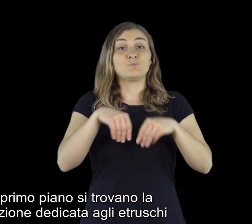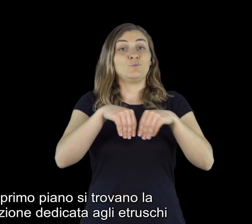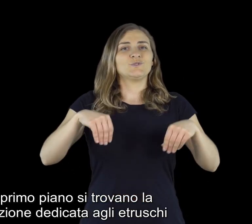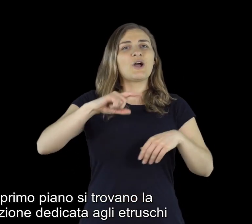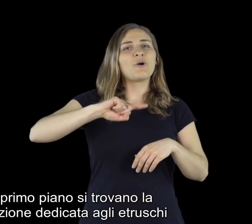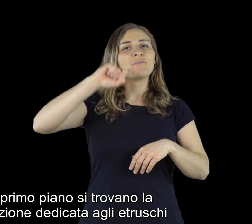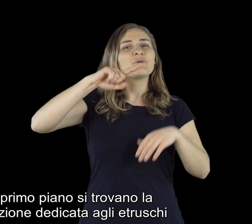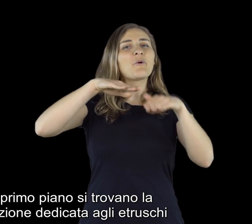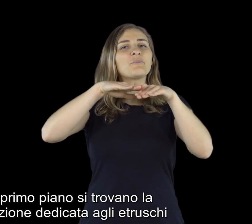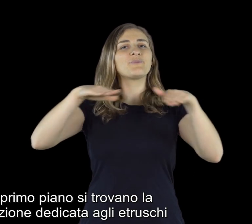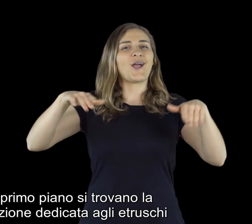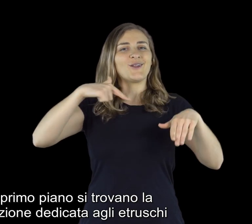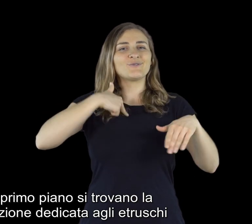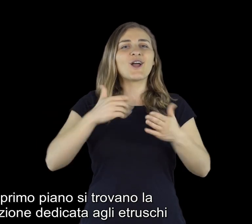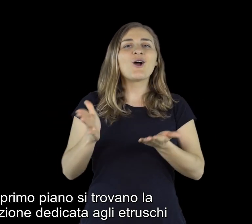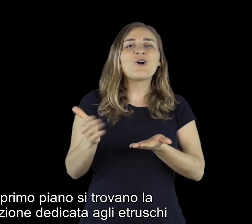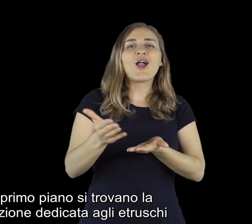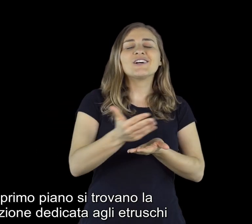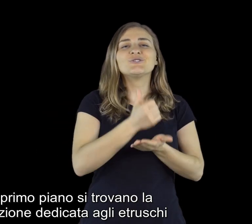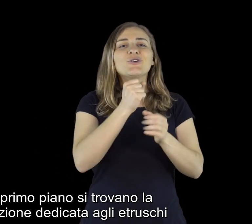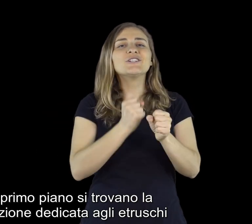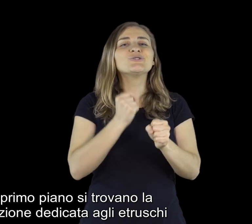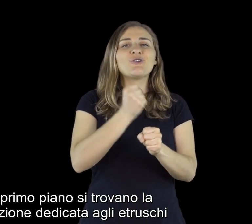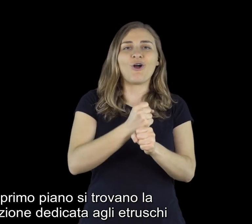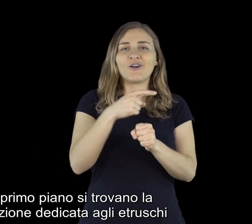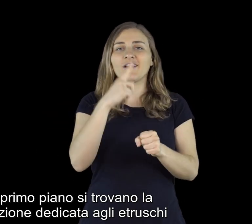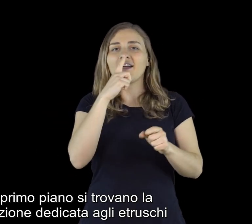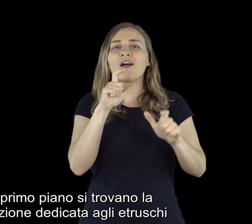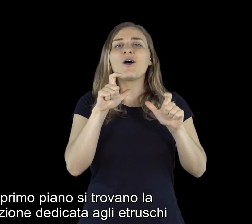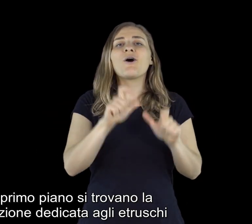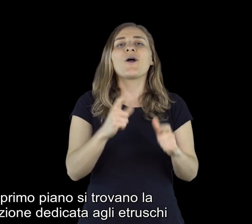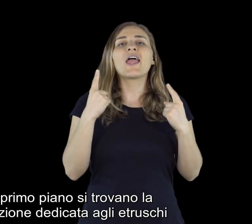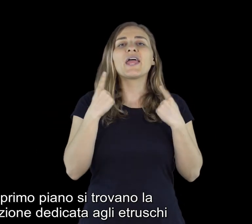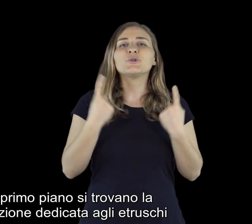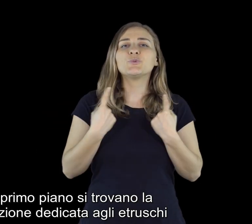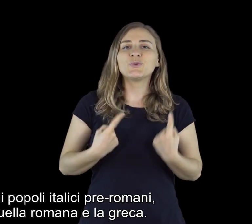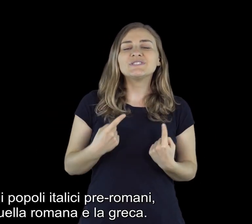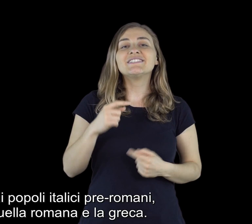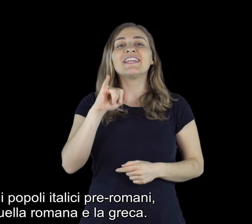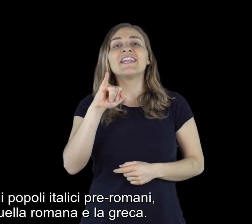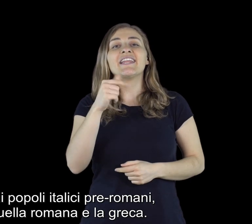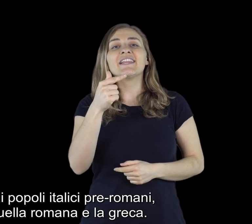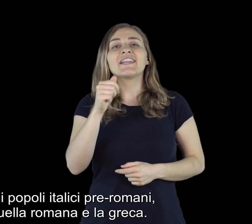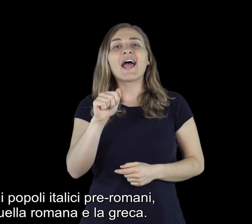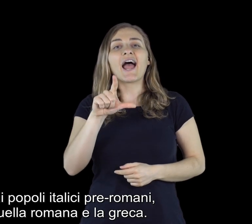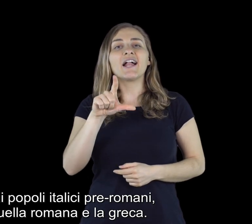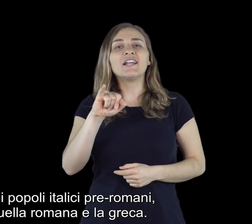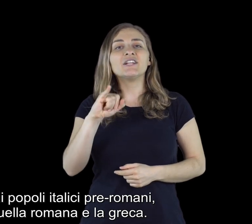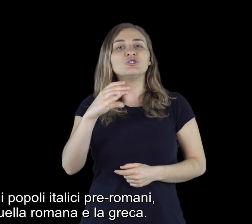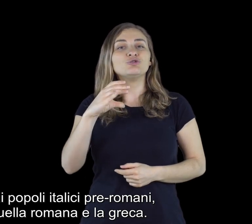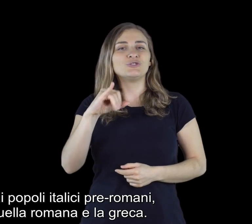al primo piano si trovano la collezione dedicata etruschi e ai popoli italici preromani quella romana e la greca